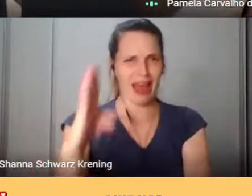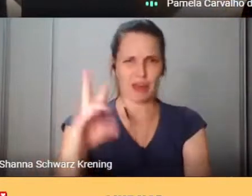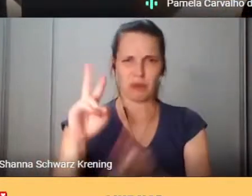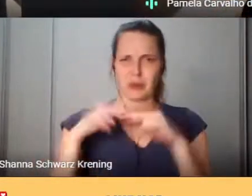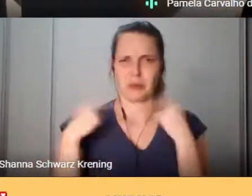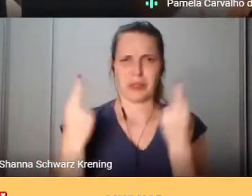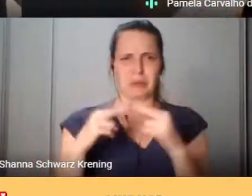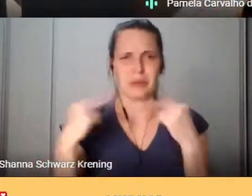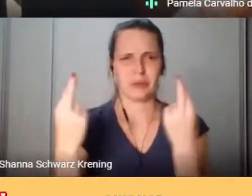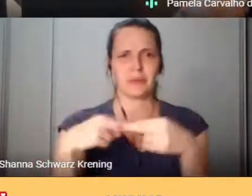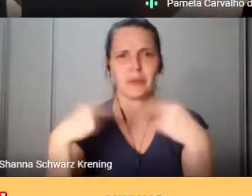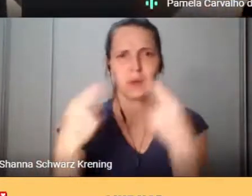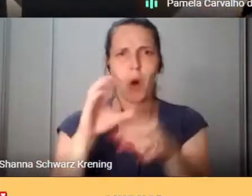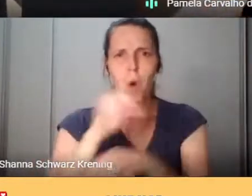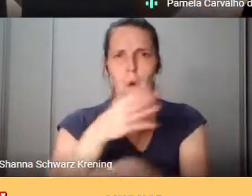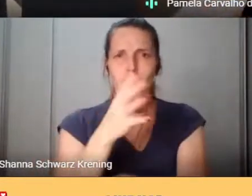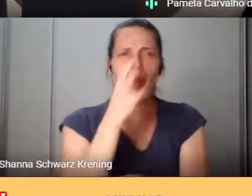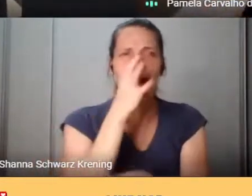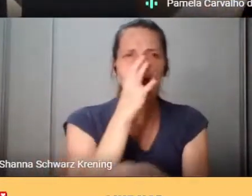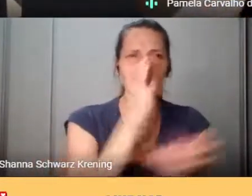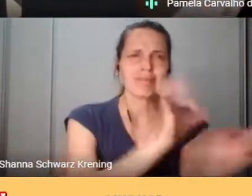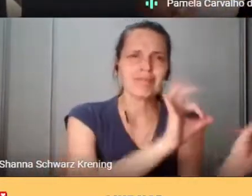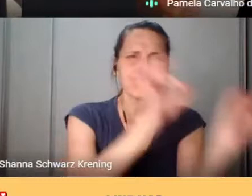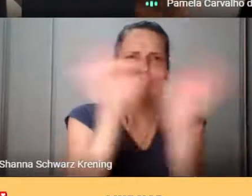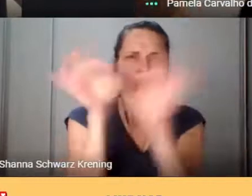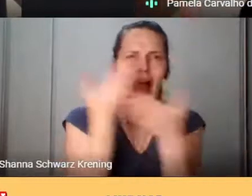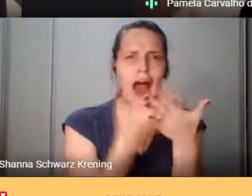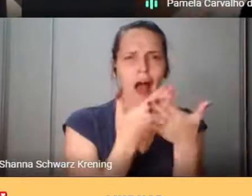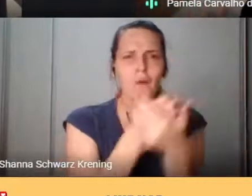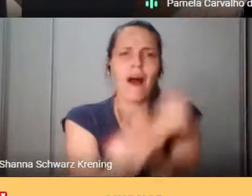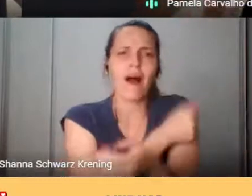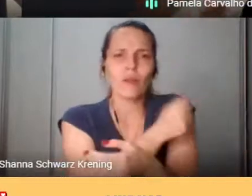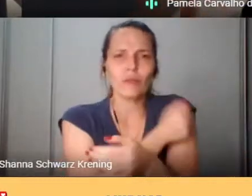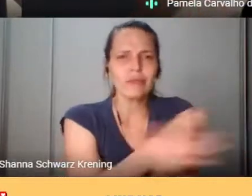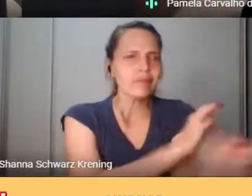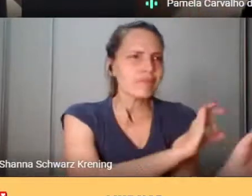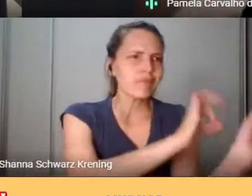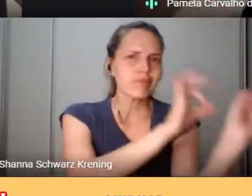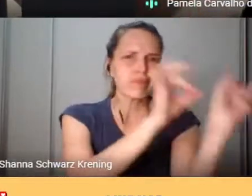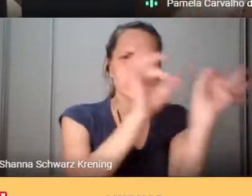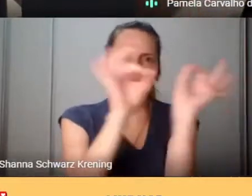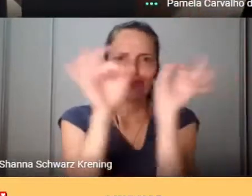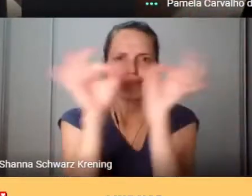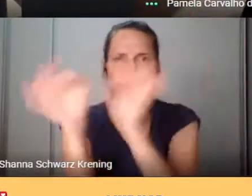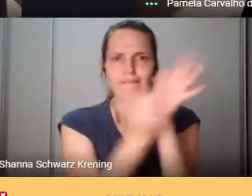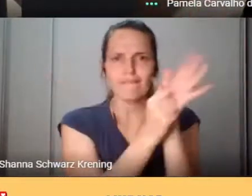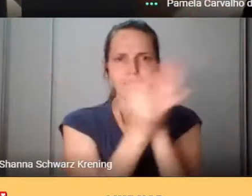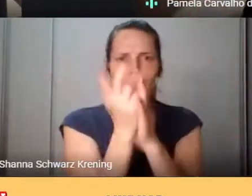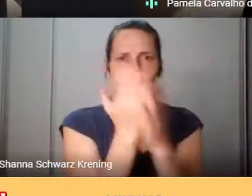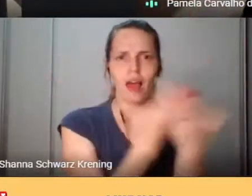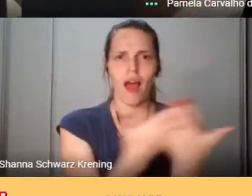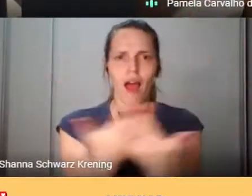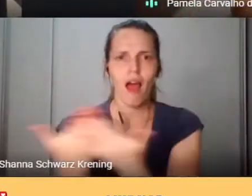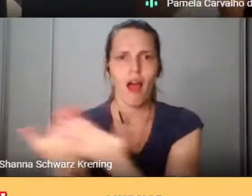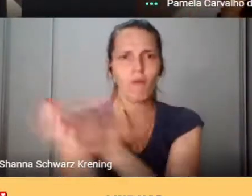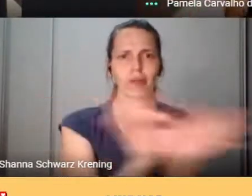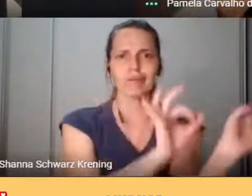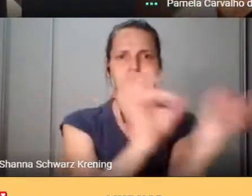muito, o pessoal que é estudante assistindo aulas, né, tem às vezes uma série de aulas junto,